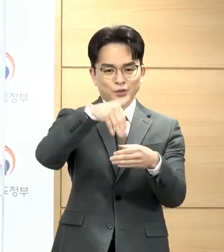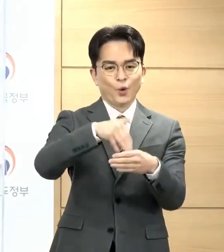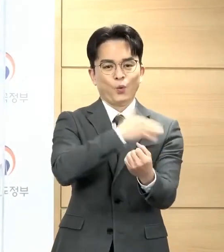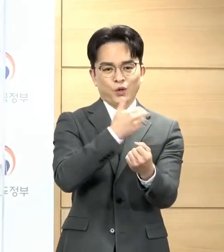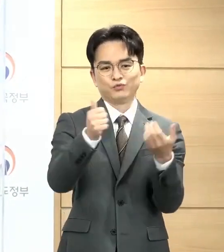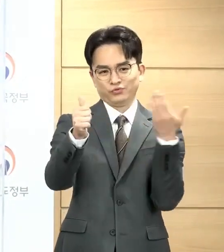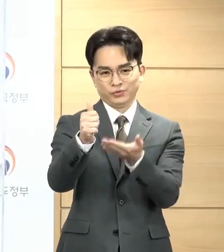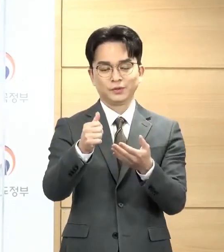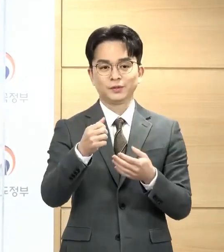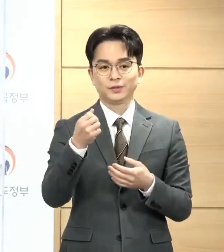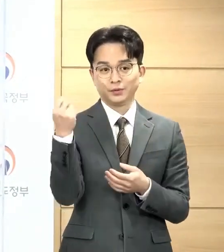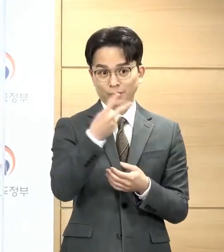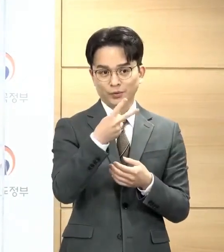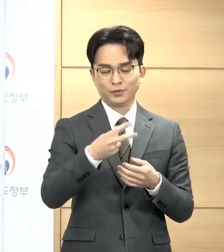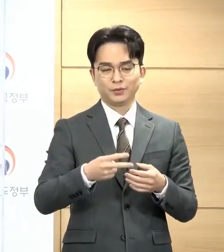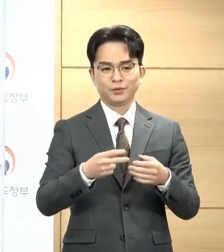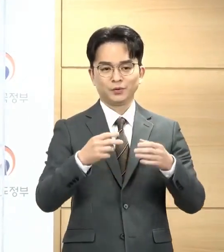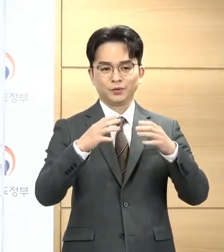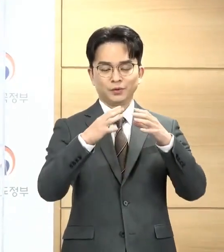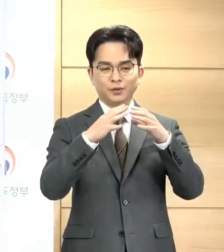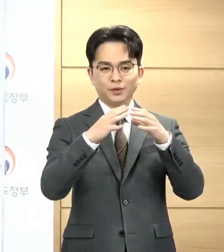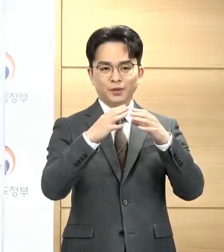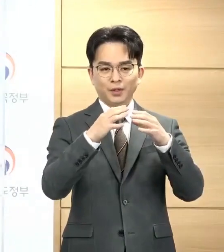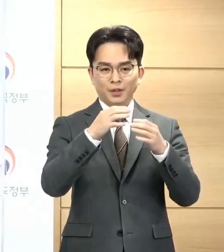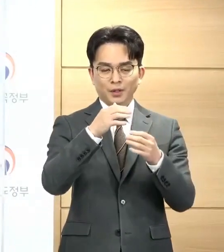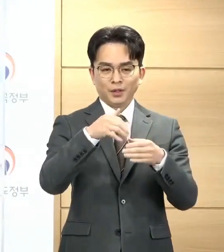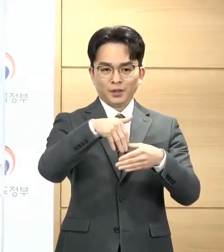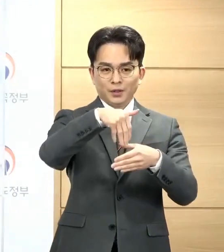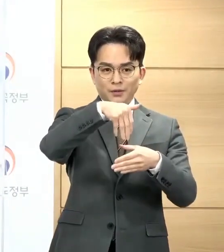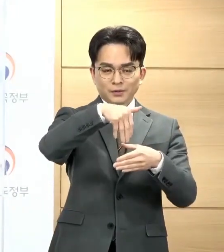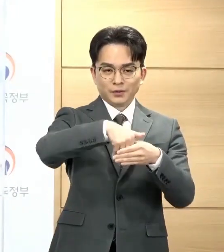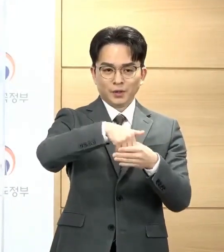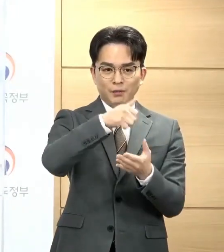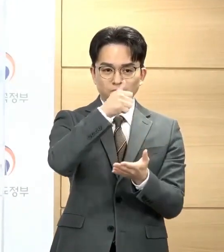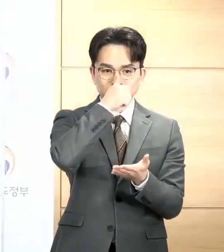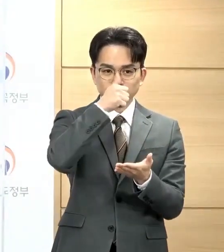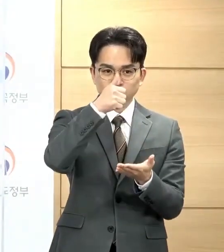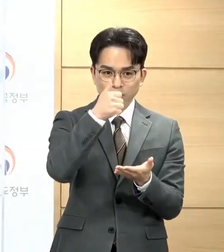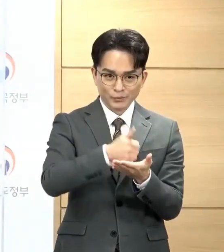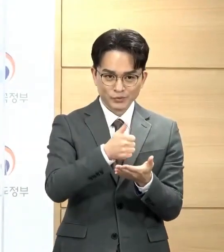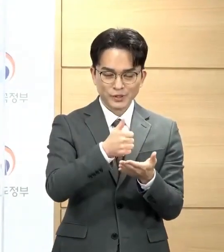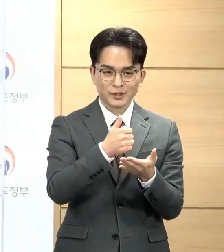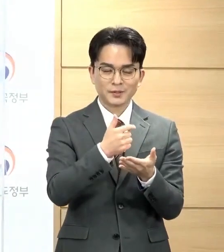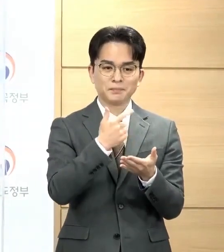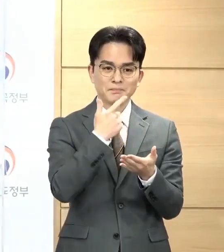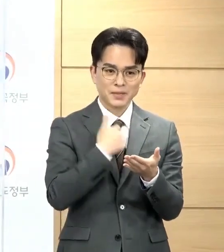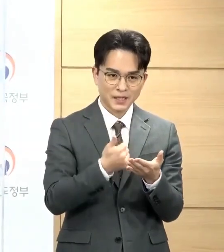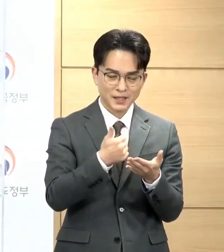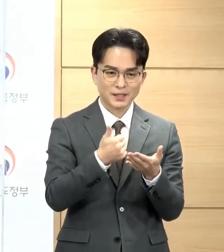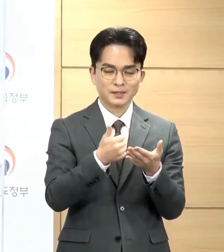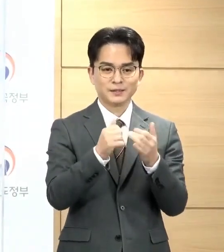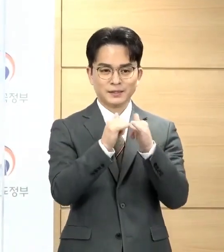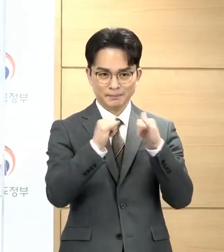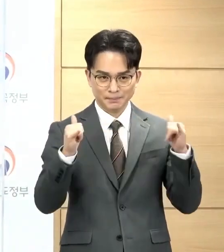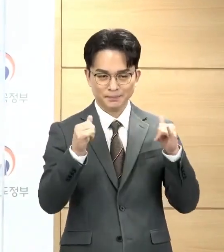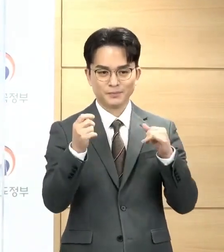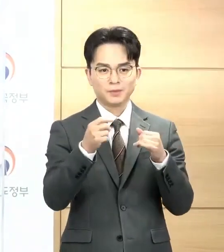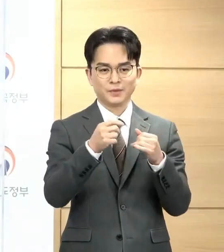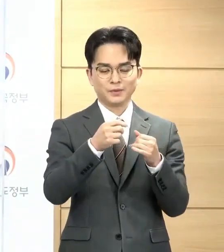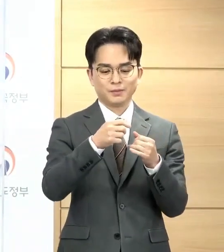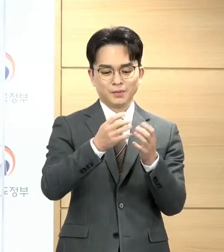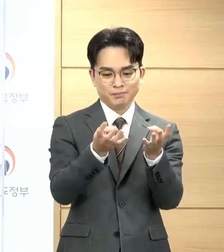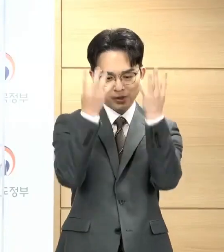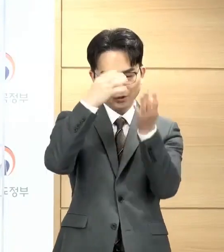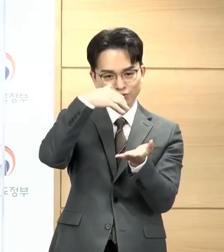범국민적 통합을 위해 범죄의 경중 국가의 기관 형 집행률 등을